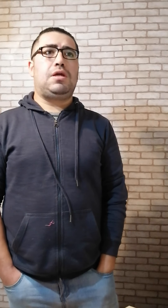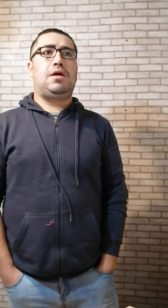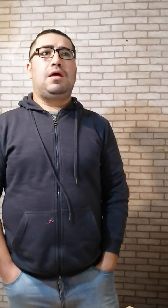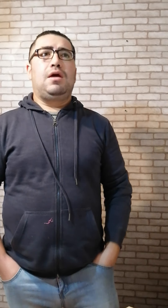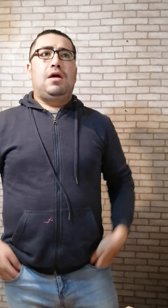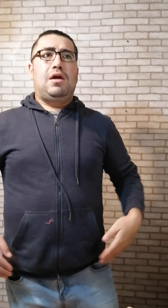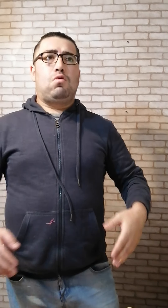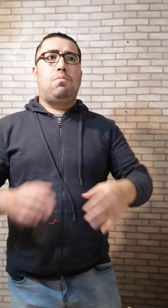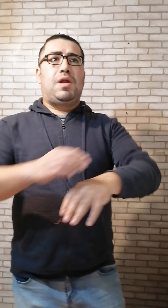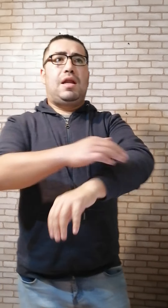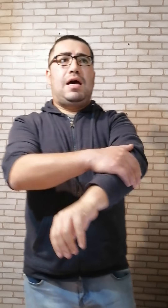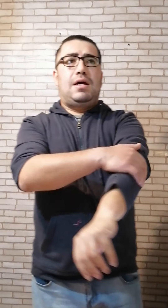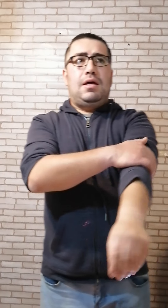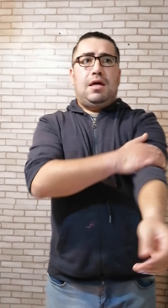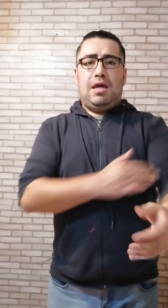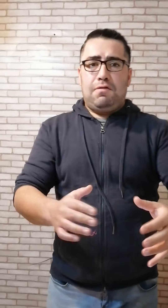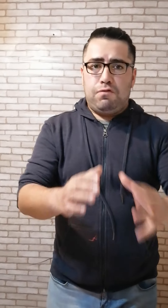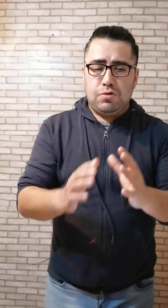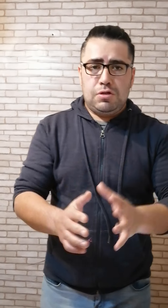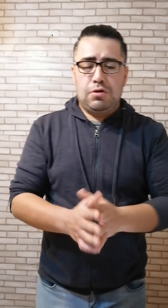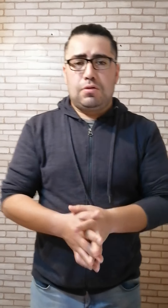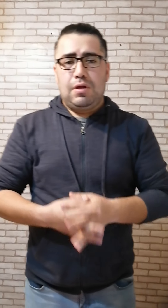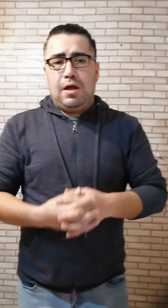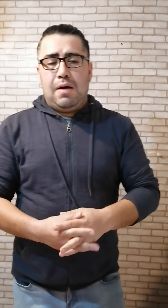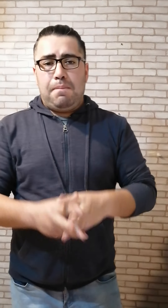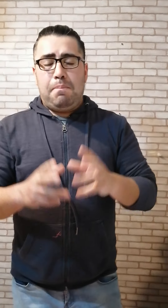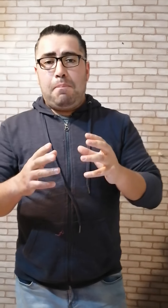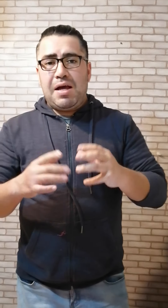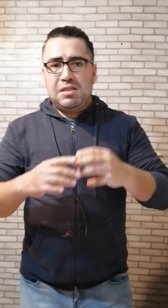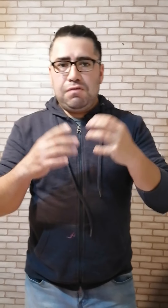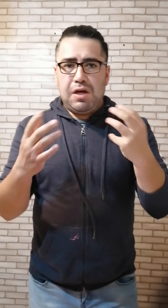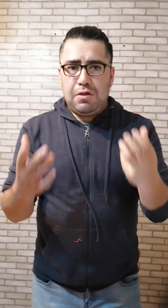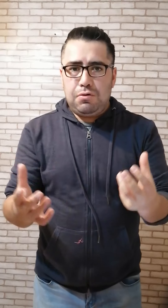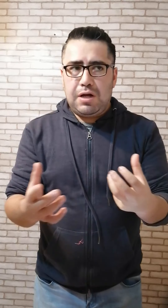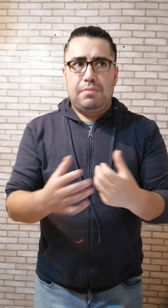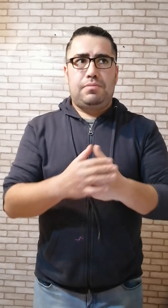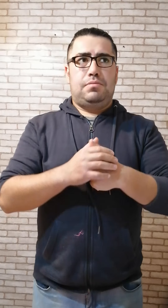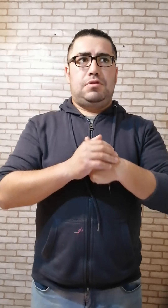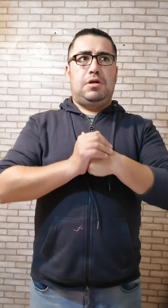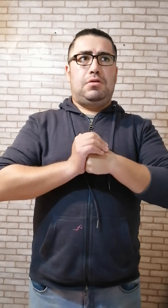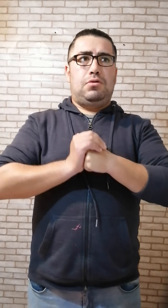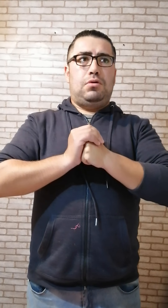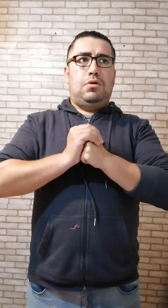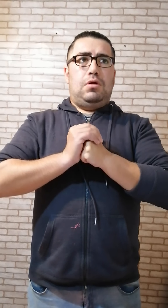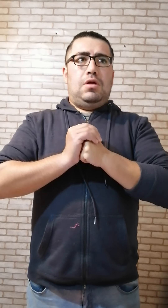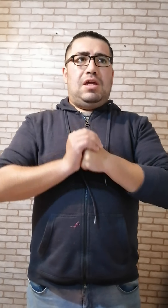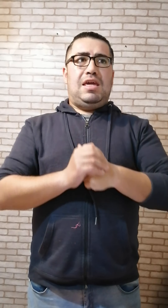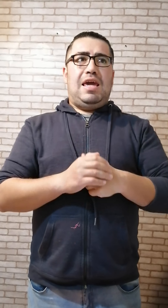se cumple la función pacificadora es cierto qué